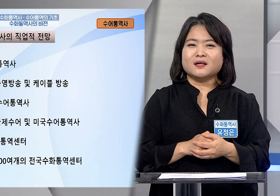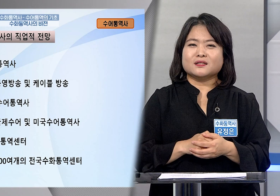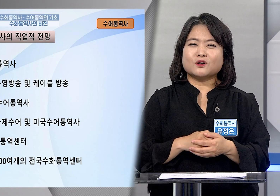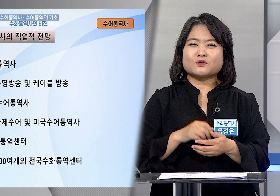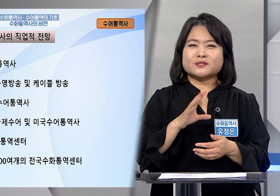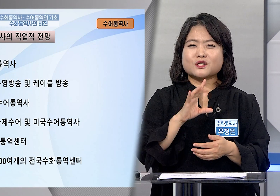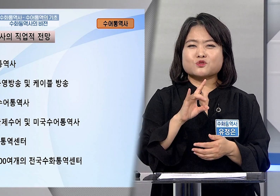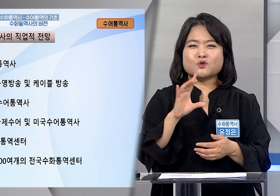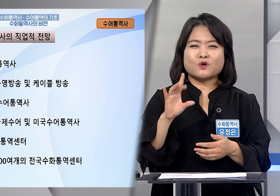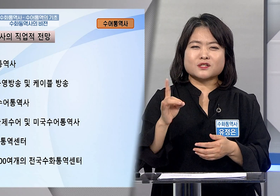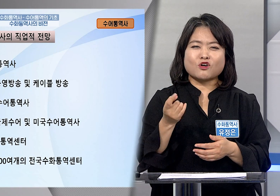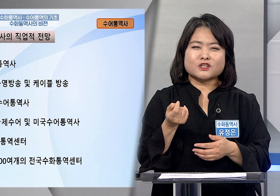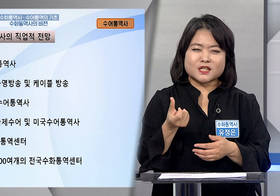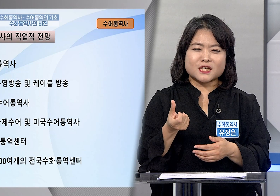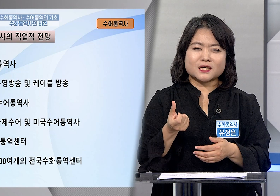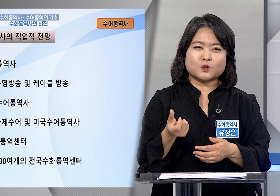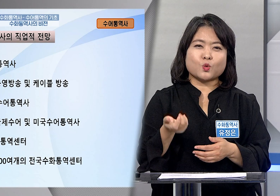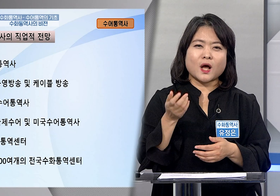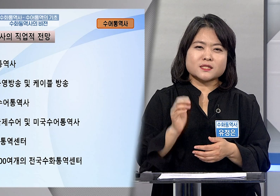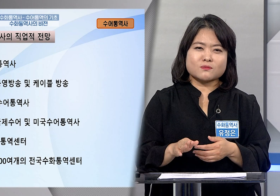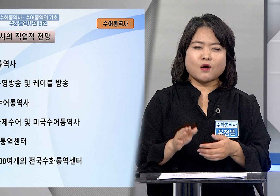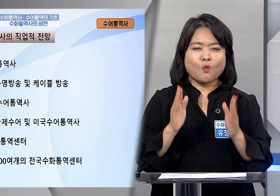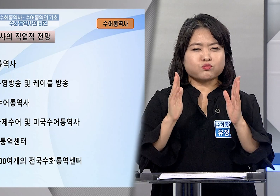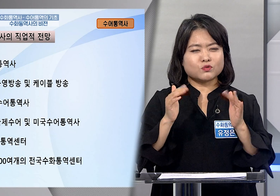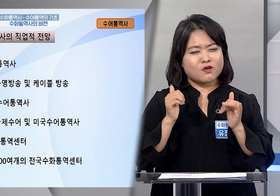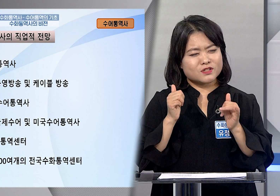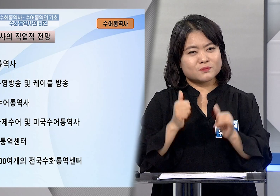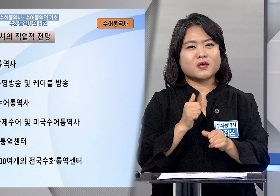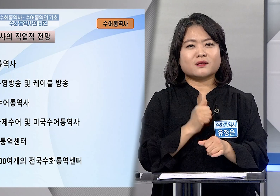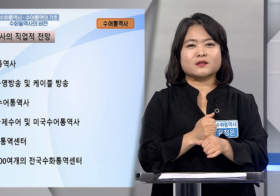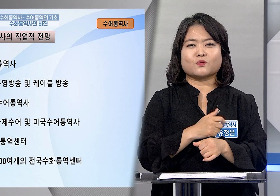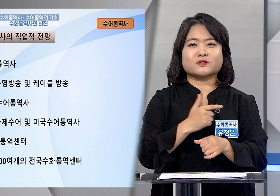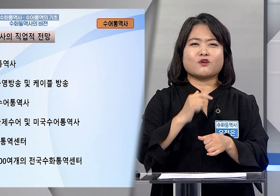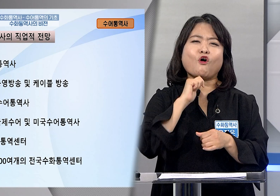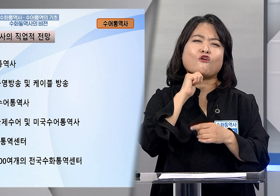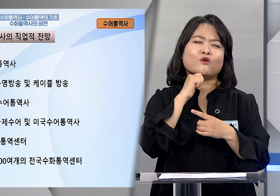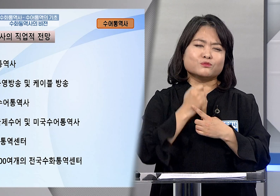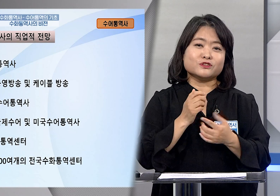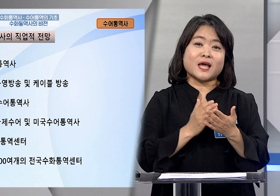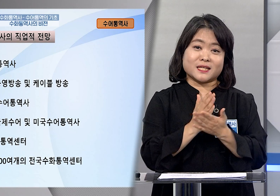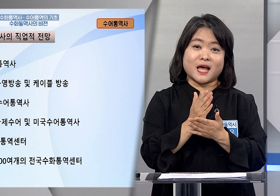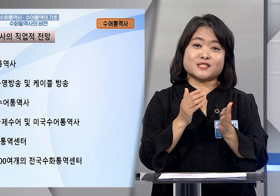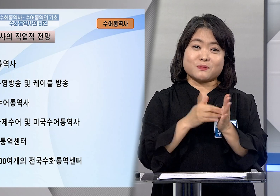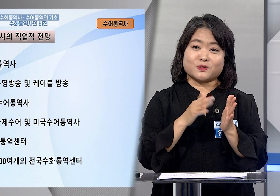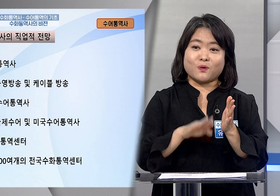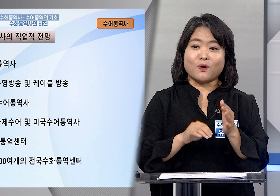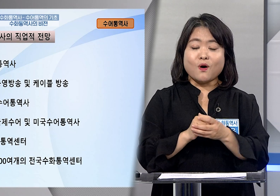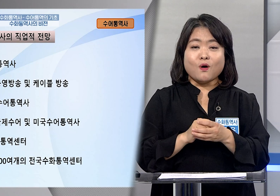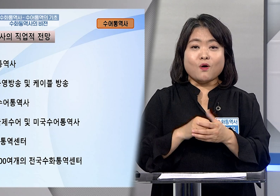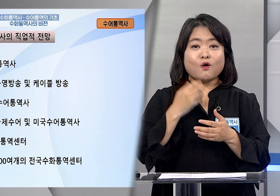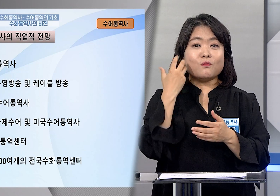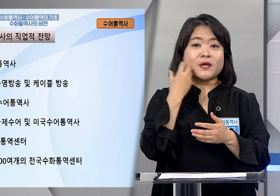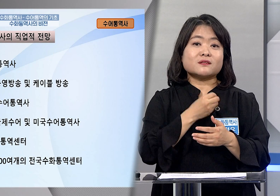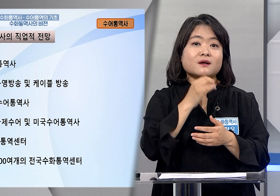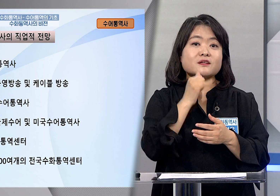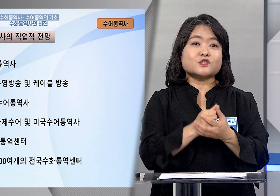이건 굉장히 수요가 적기도 하지만 공부도 열심히 해야 돼서 굉장히 어려운 분야이긴 하지만요. 메리트가